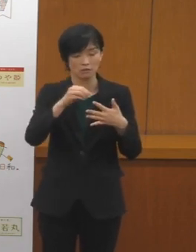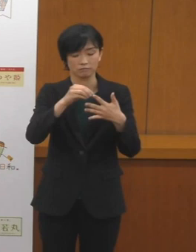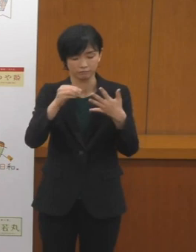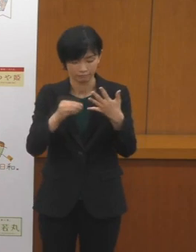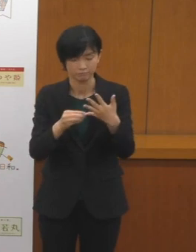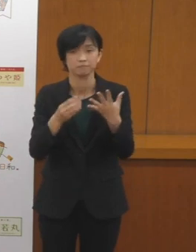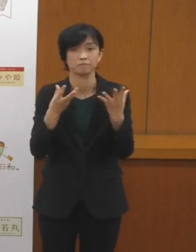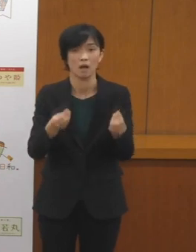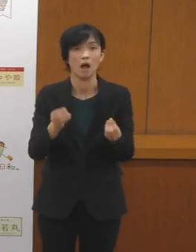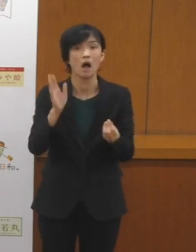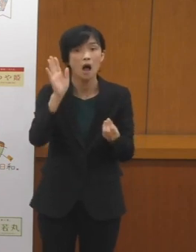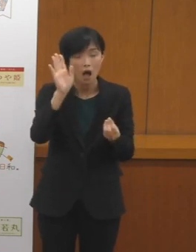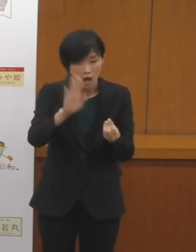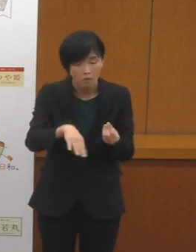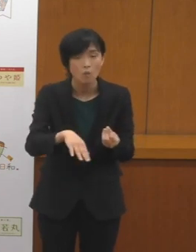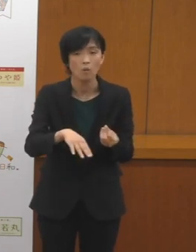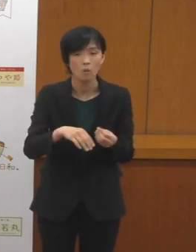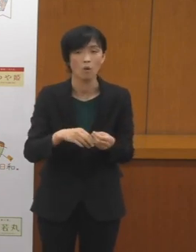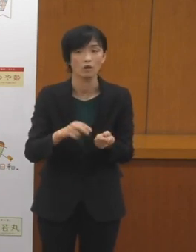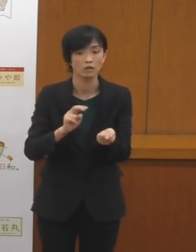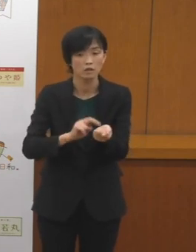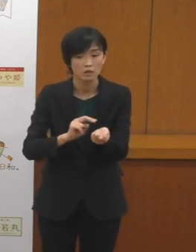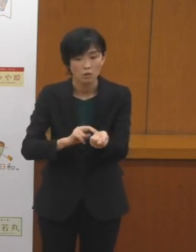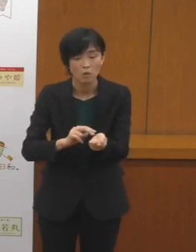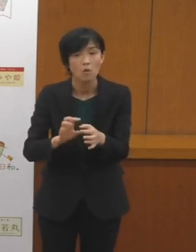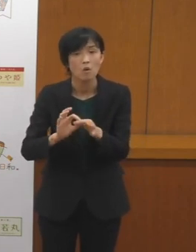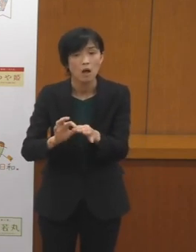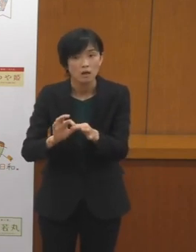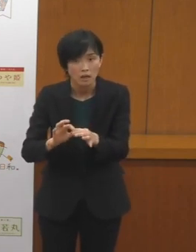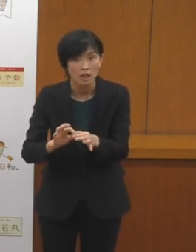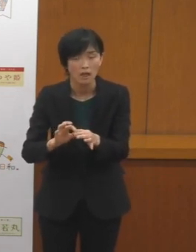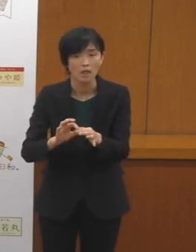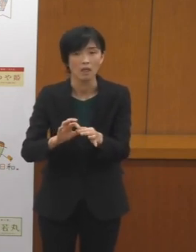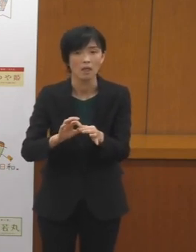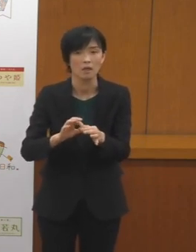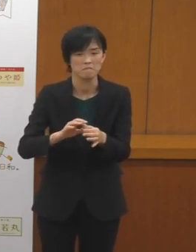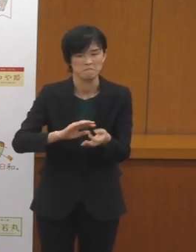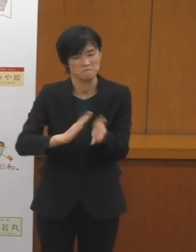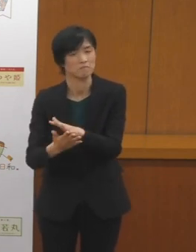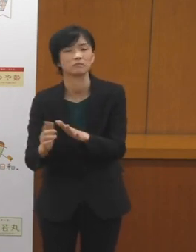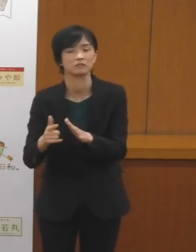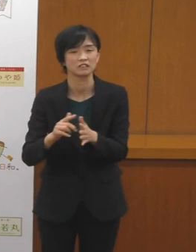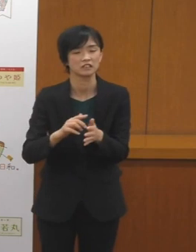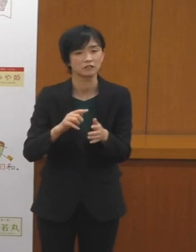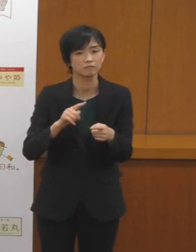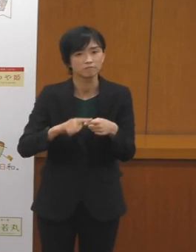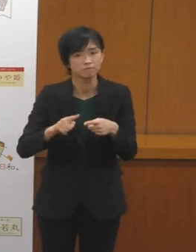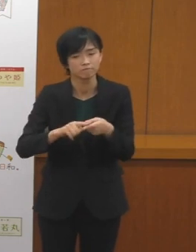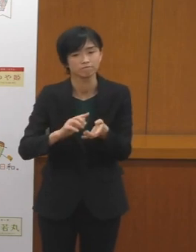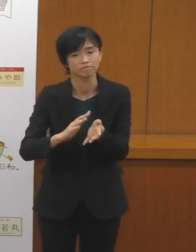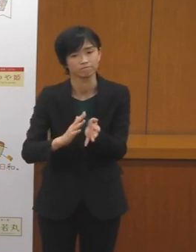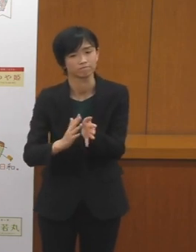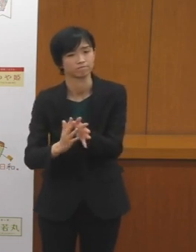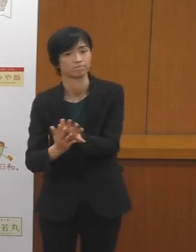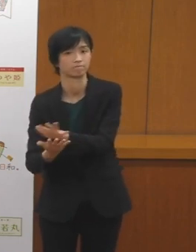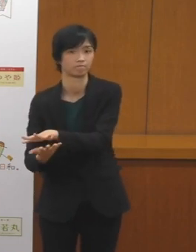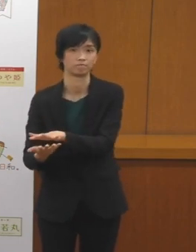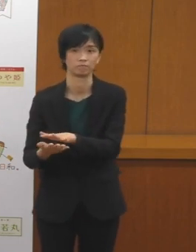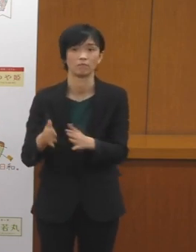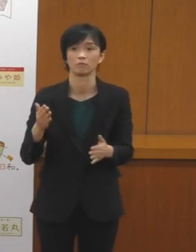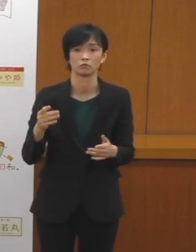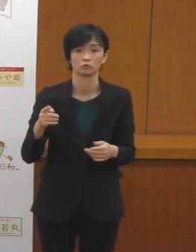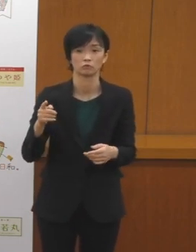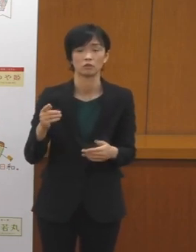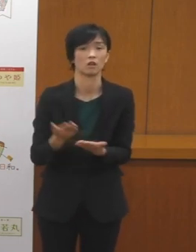ね段階的に様々なことが移行するというような背景もありまし